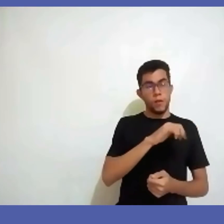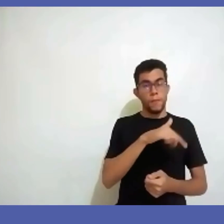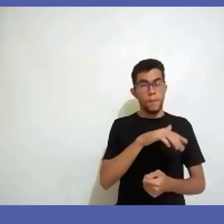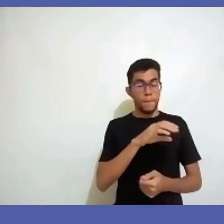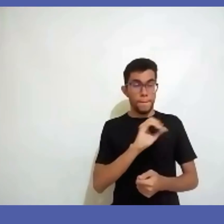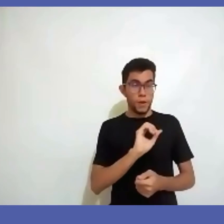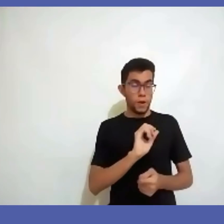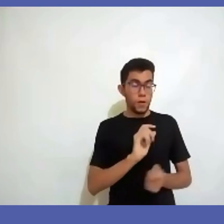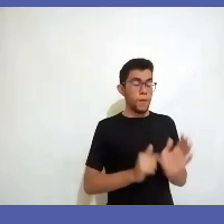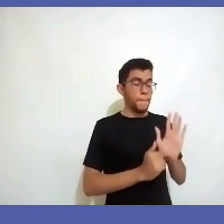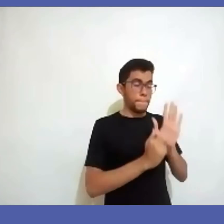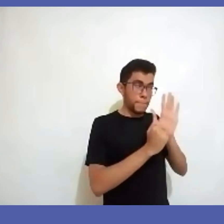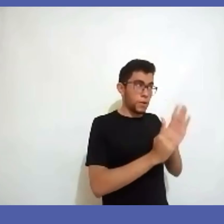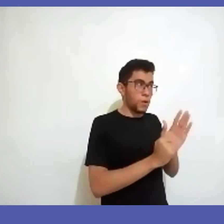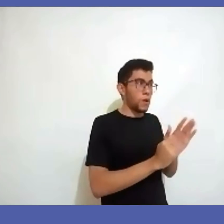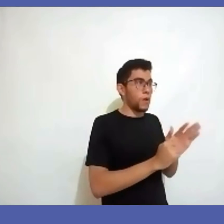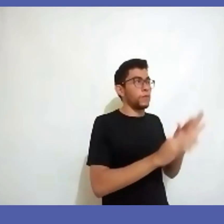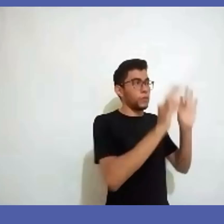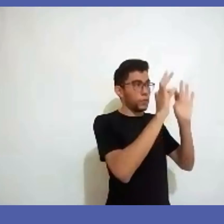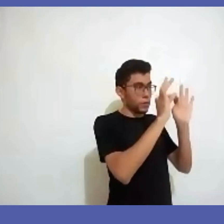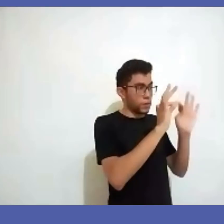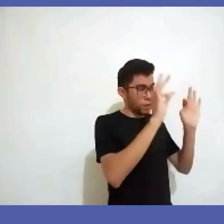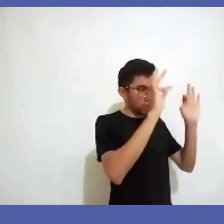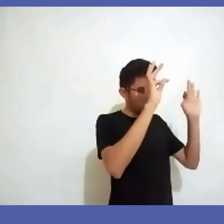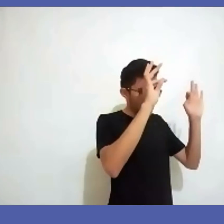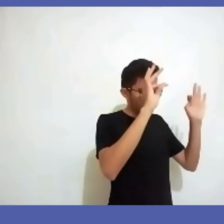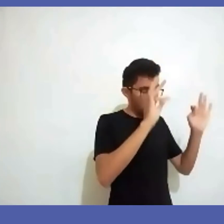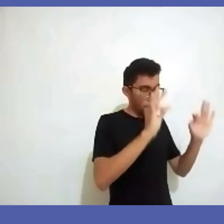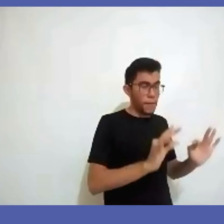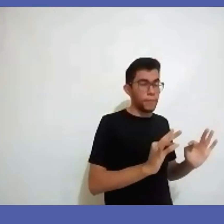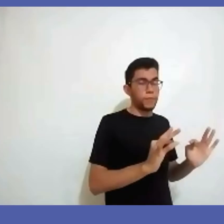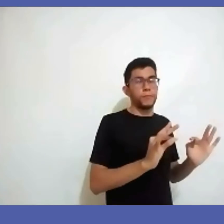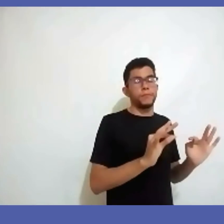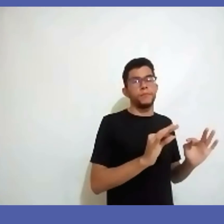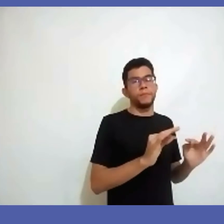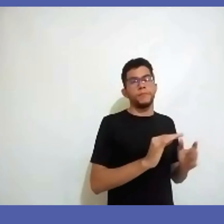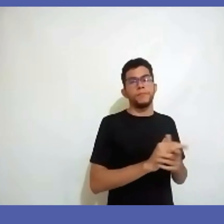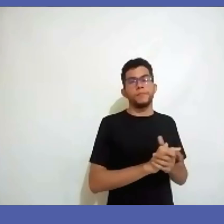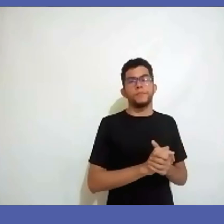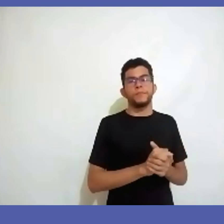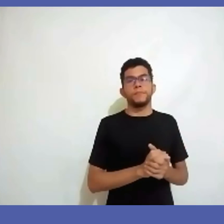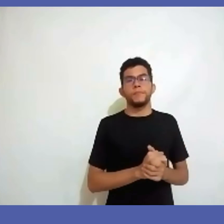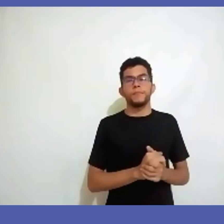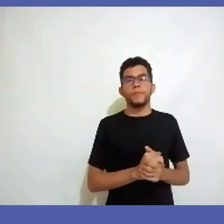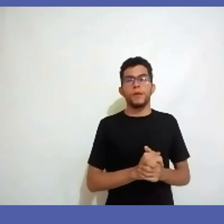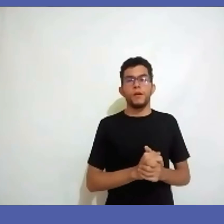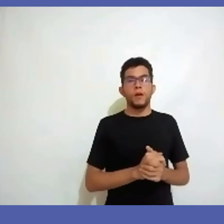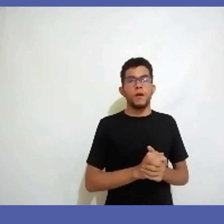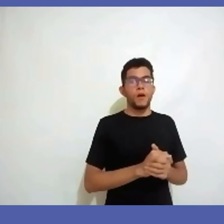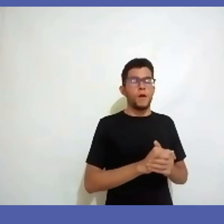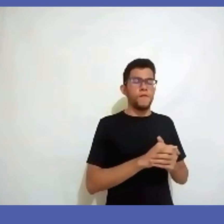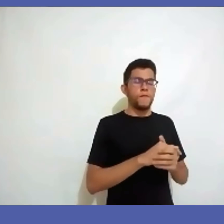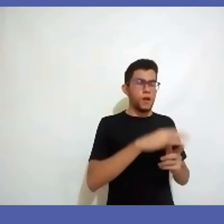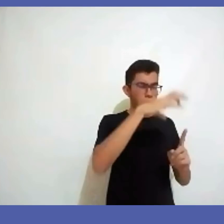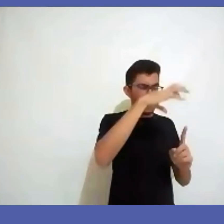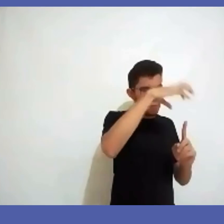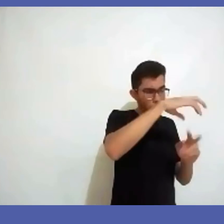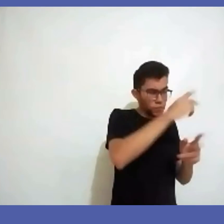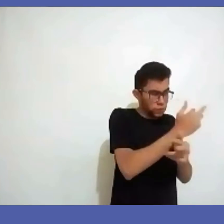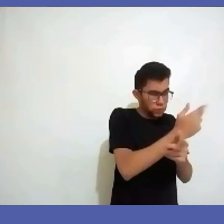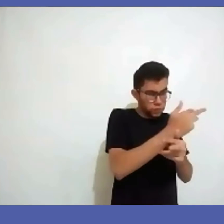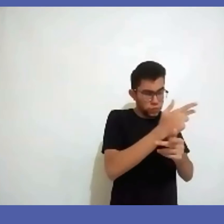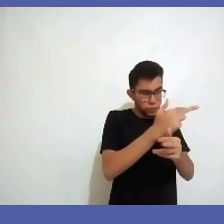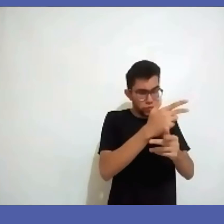Todavia, não muito tempo depois disso, vários reis começaram a fazer o que era mal